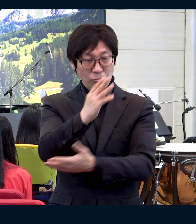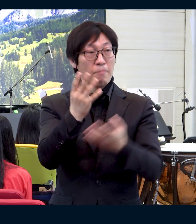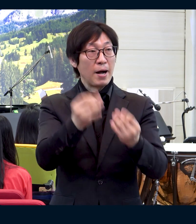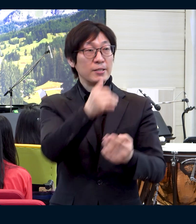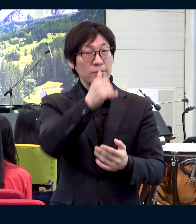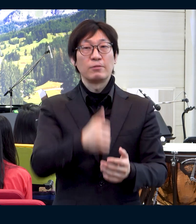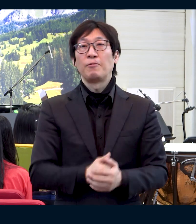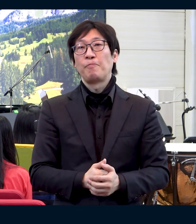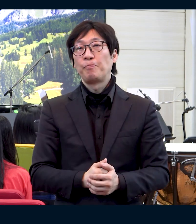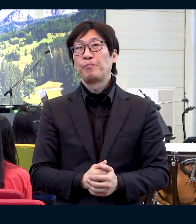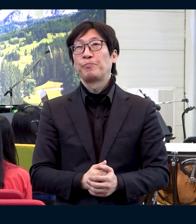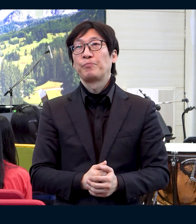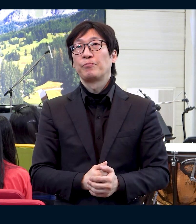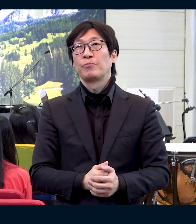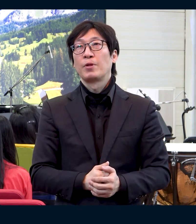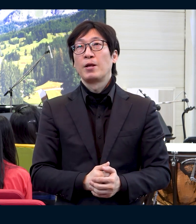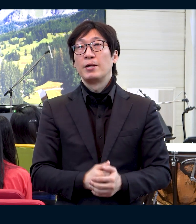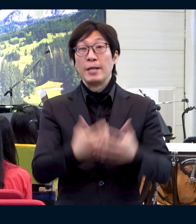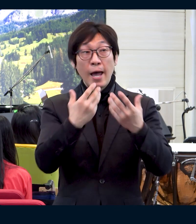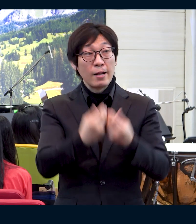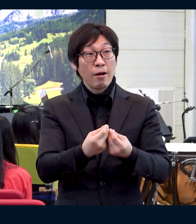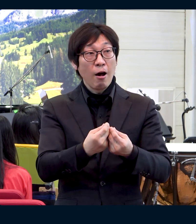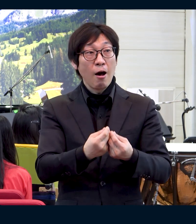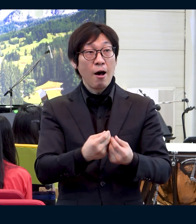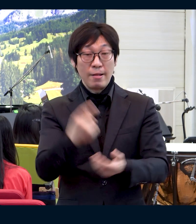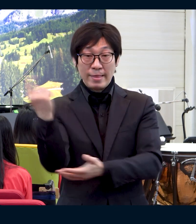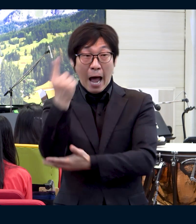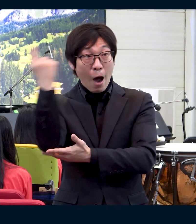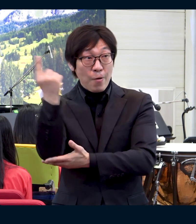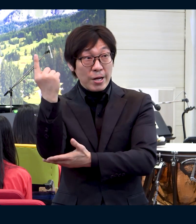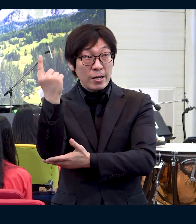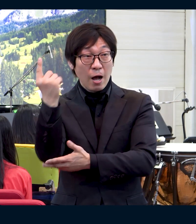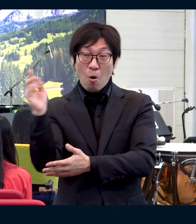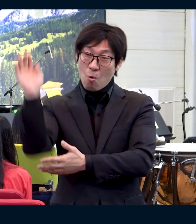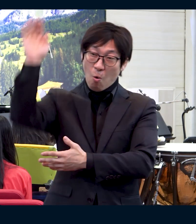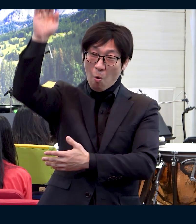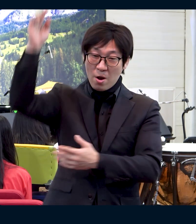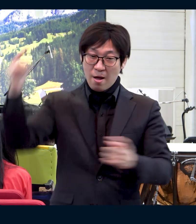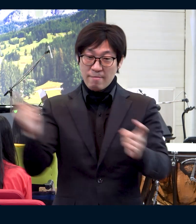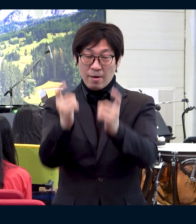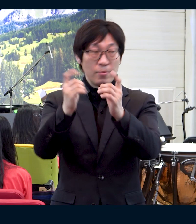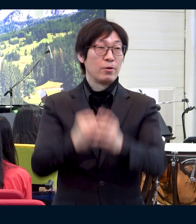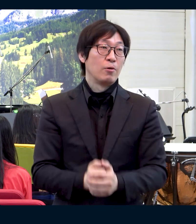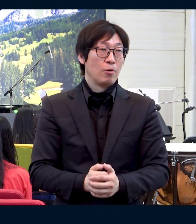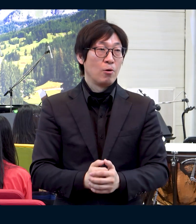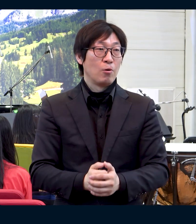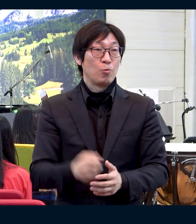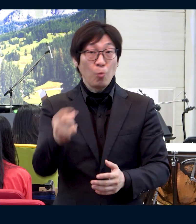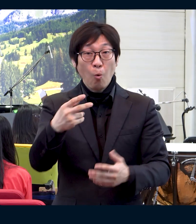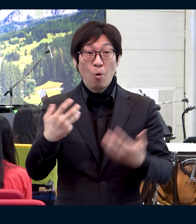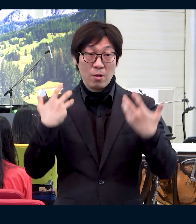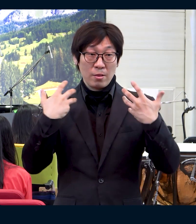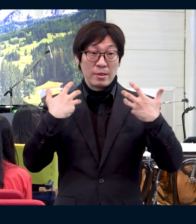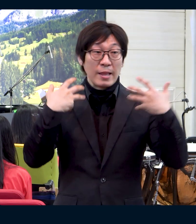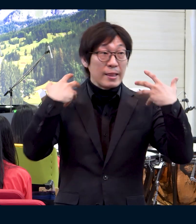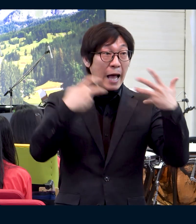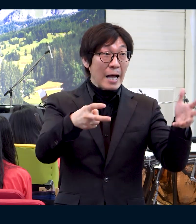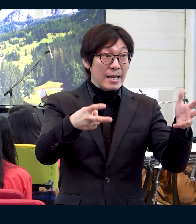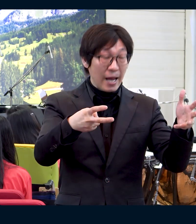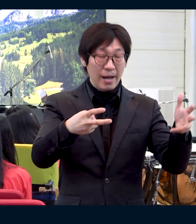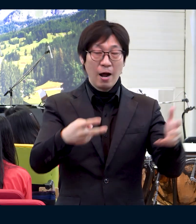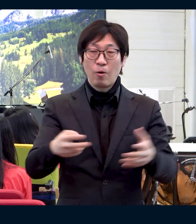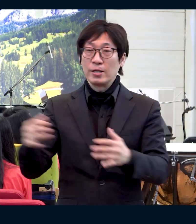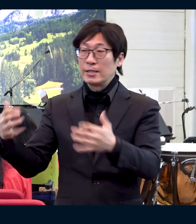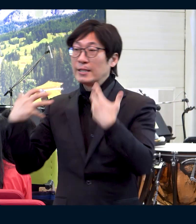기록하고 있습니다. 어린 다윗과 골리앗의 그 싸움의 이야기라든지, 또 다니엘이 굶주린 사자굴